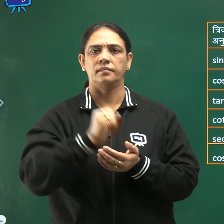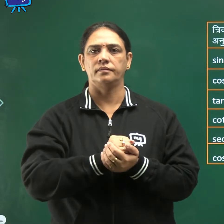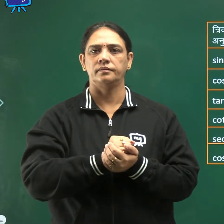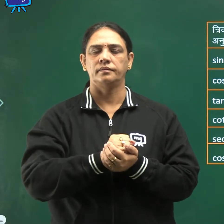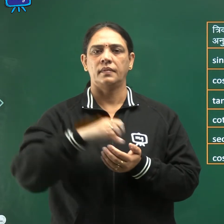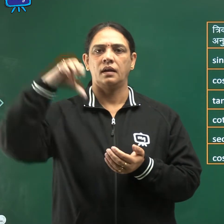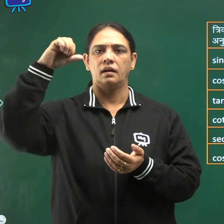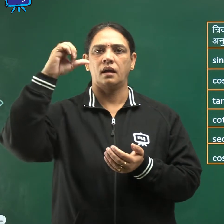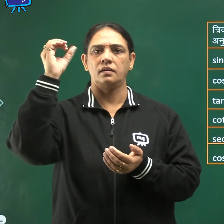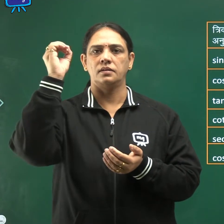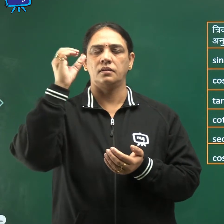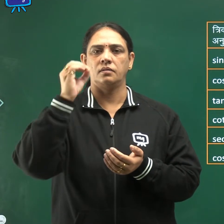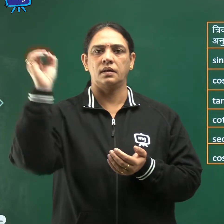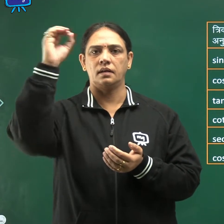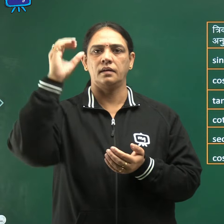90 डिग्री